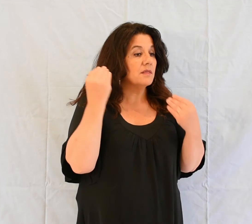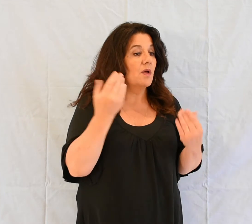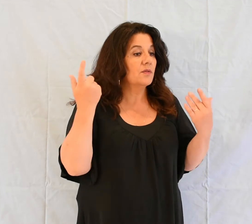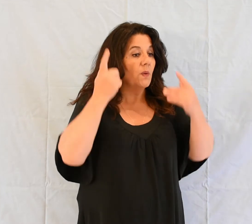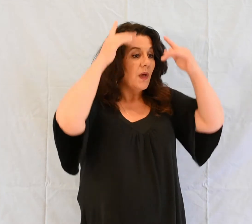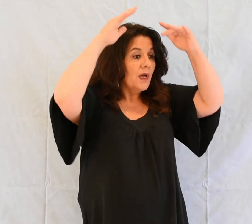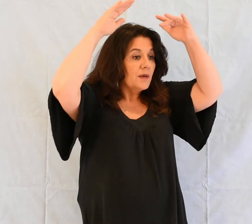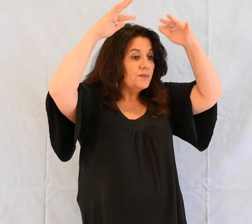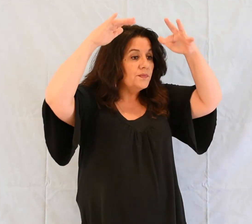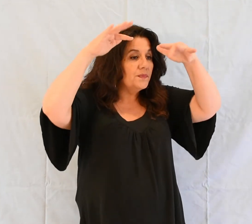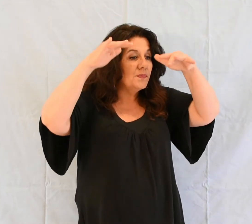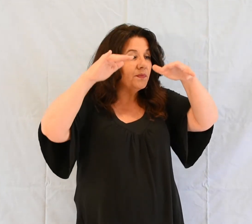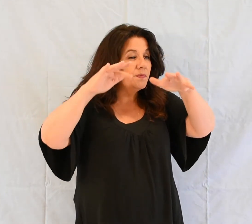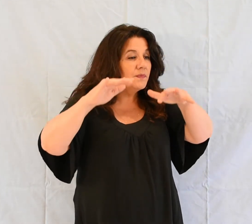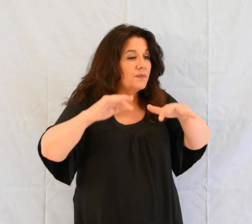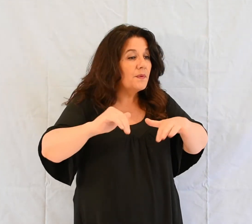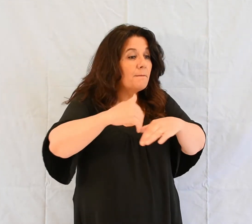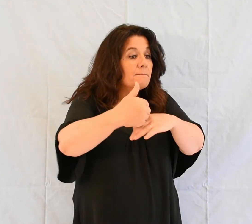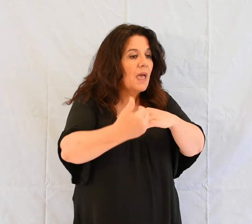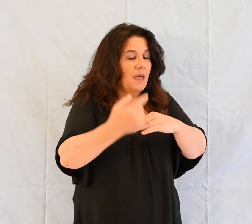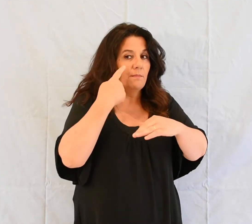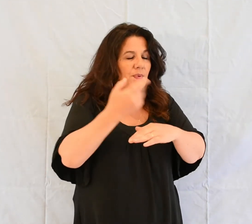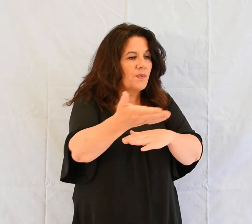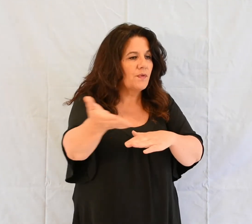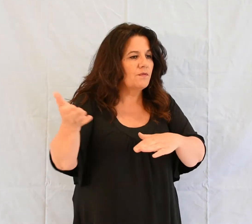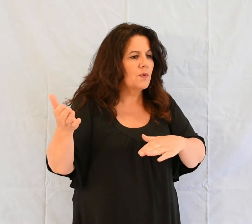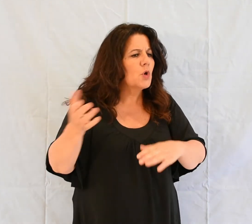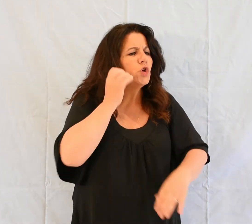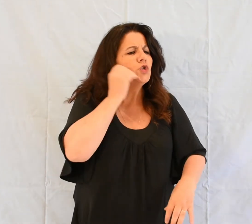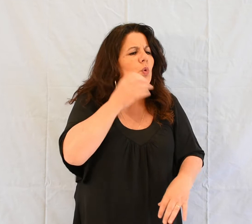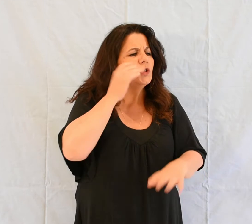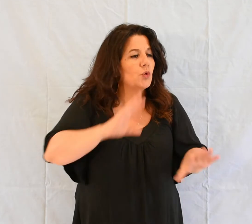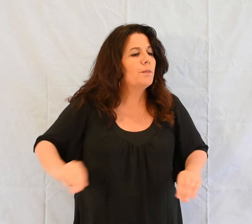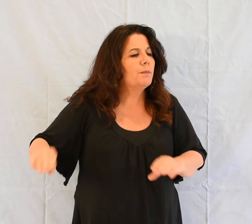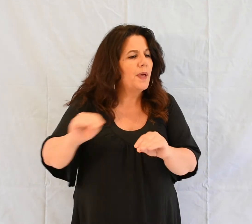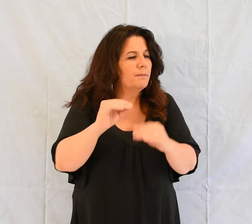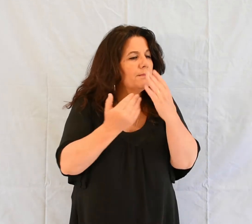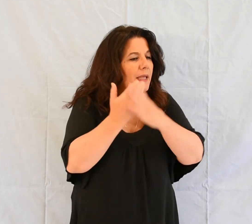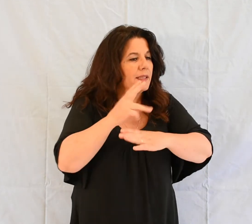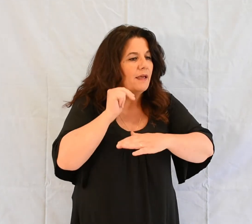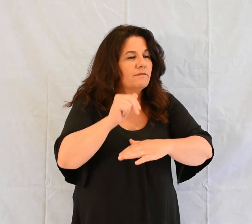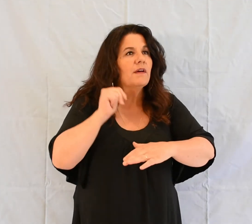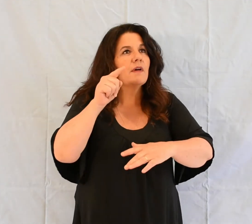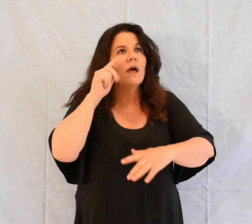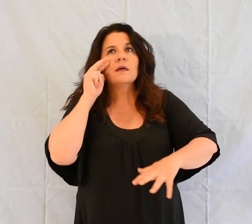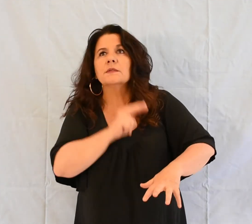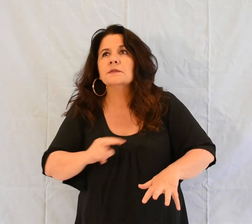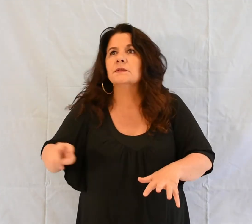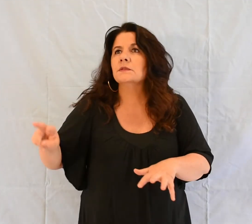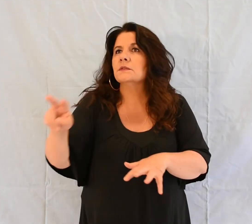Le peuple sortira pour recueillir chaque jour sa ration quotidienne. Et ainsi,